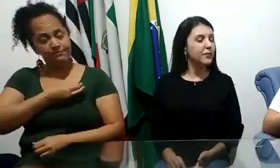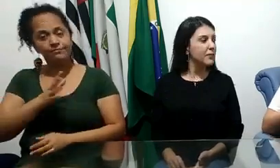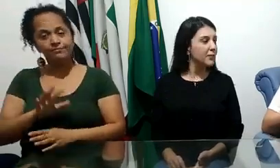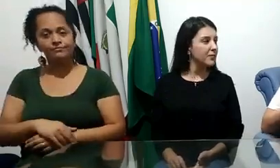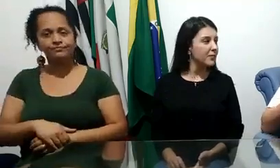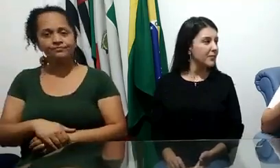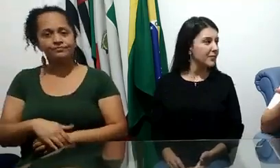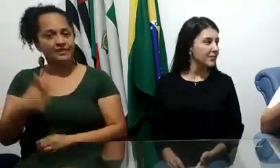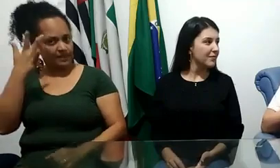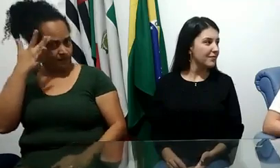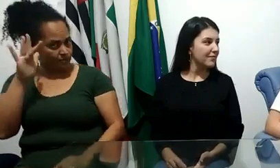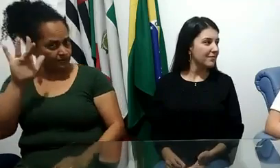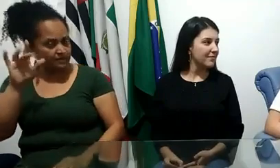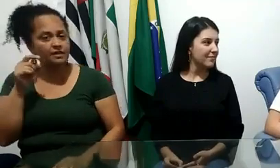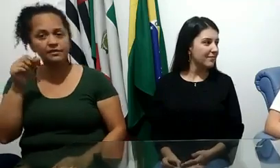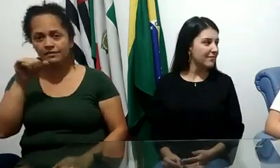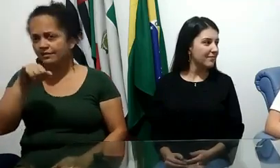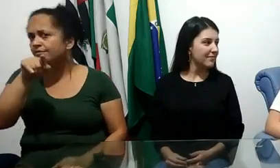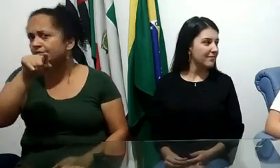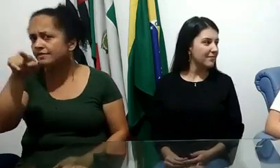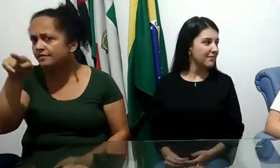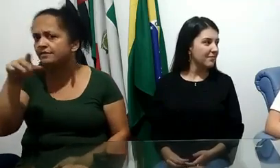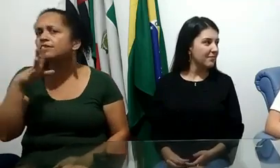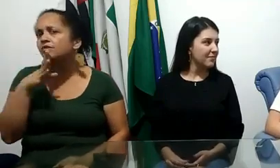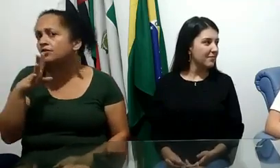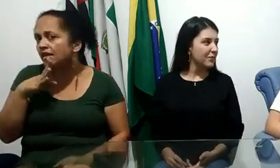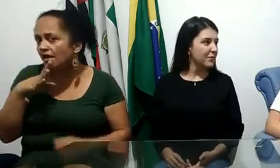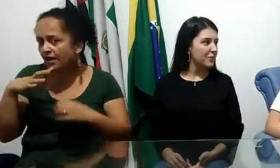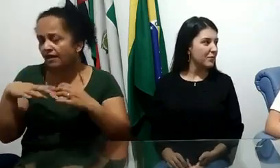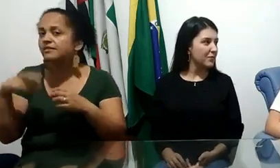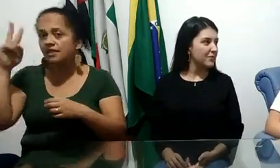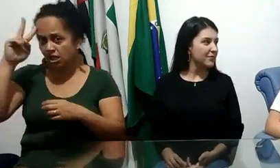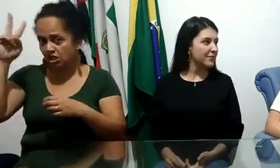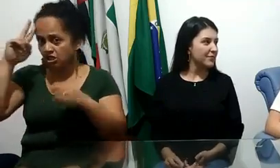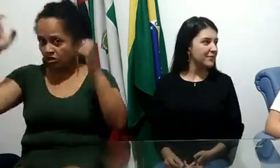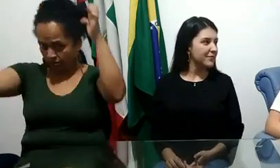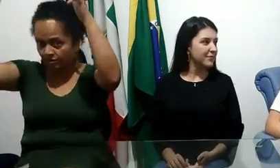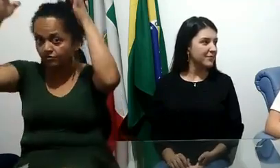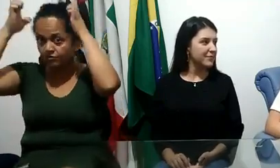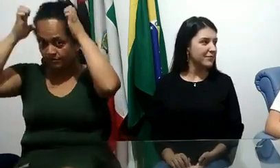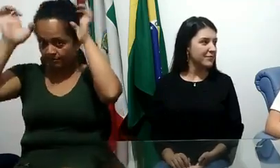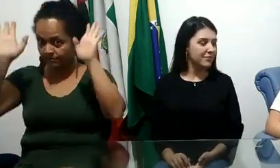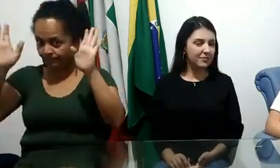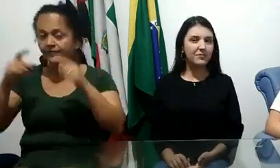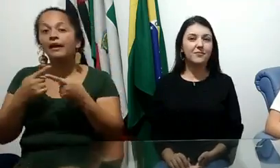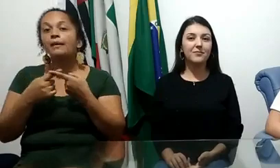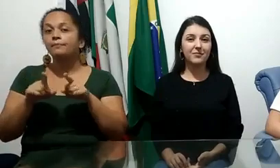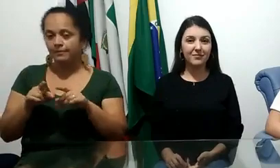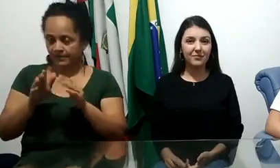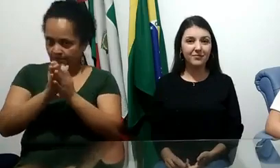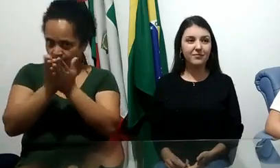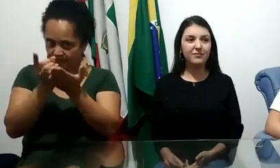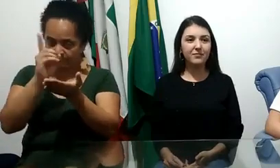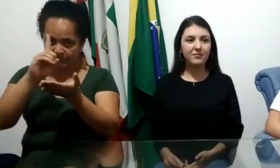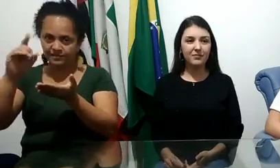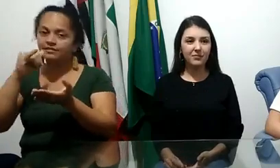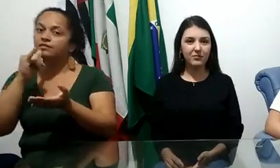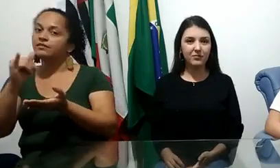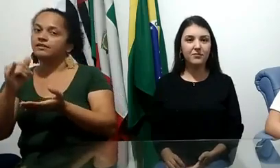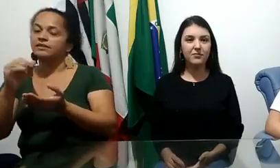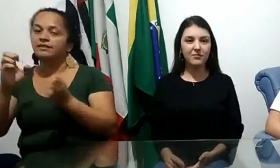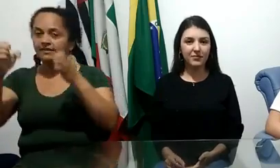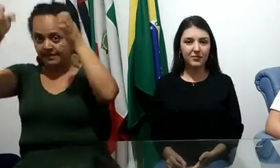não sei se todos conhecem a história dela, mas a Bíblia fala que Esther era uma judia que morava na cidade